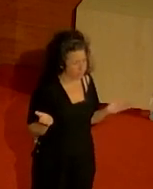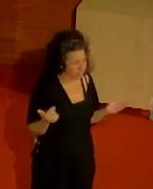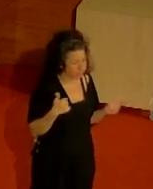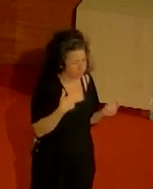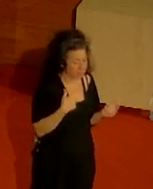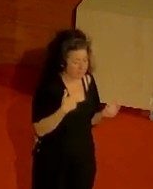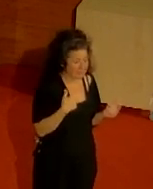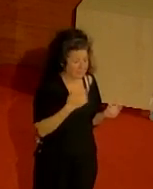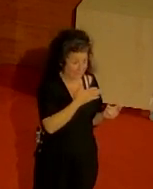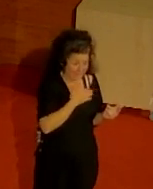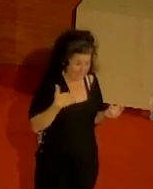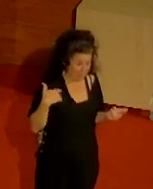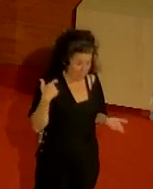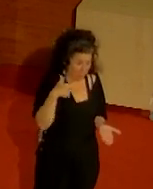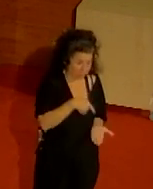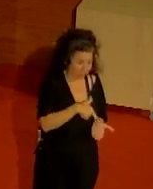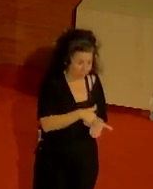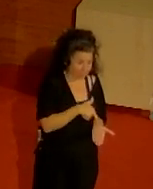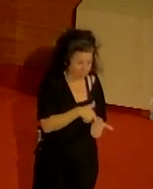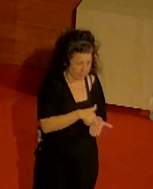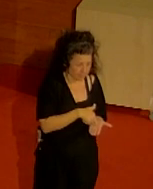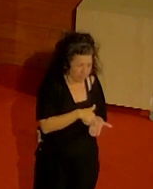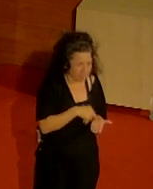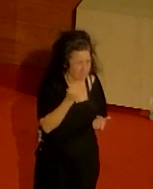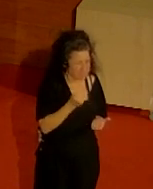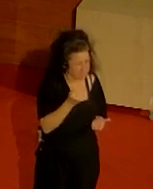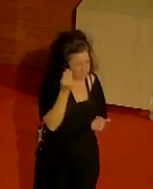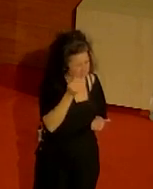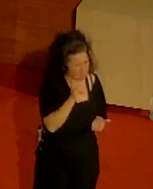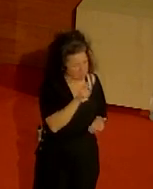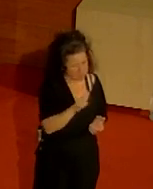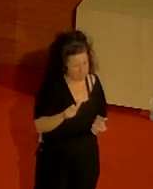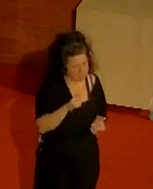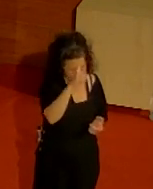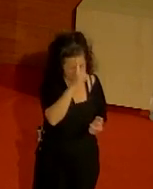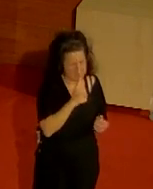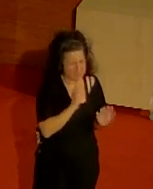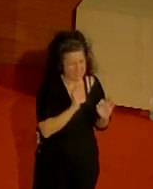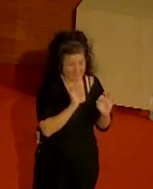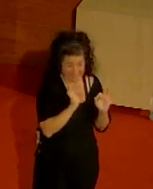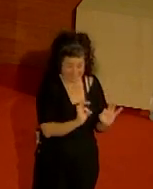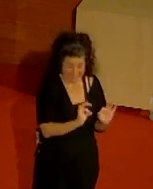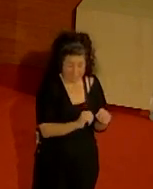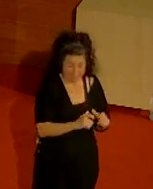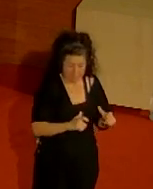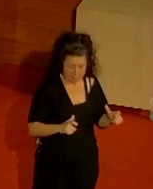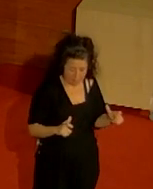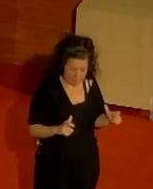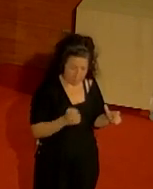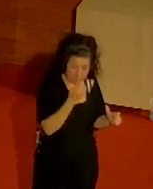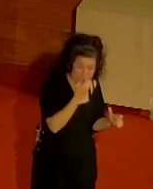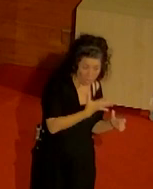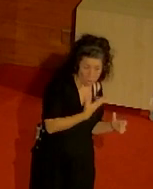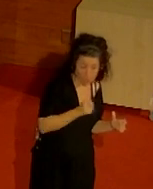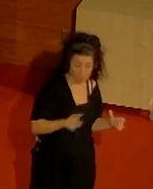gustaría reivindicar, y creo que cada vez hay más personas con ese perfil, que no son ni peores ni mejores, son las personas dedicadas a